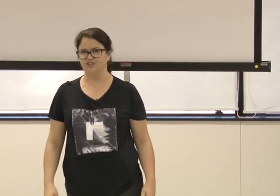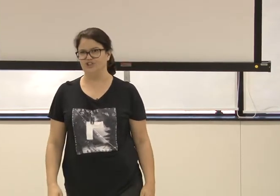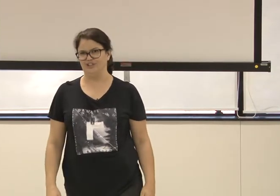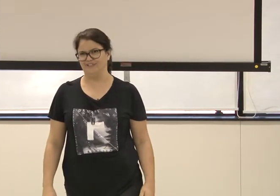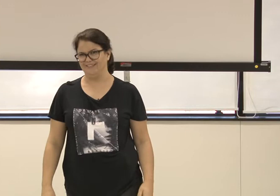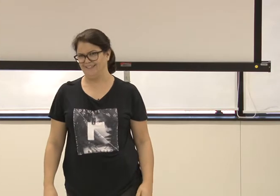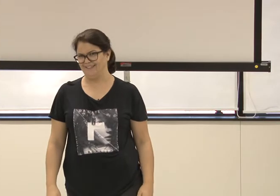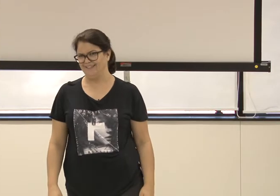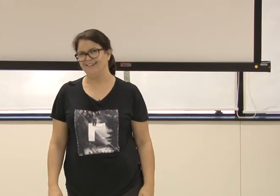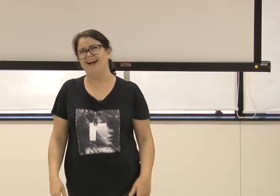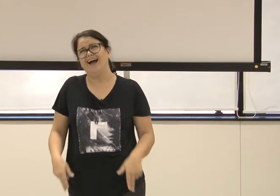Titanic.